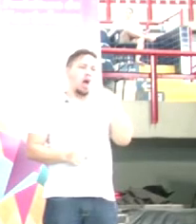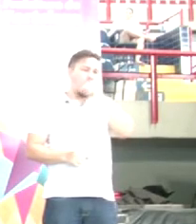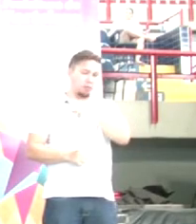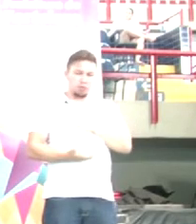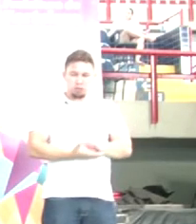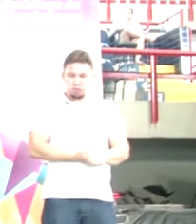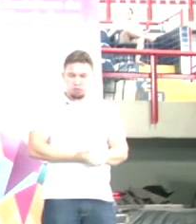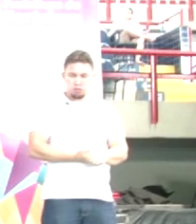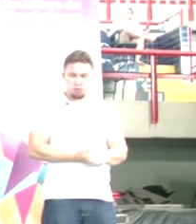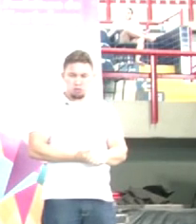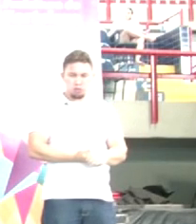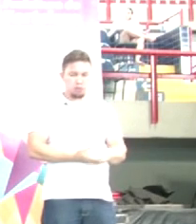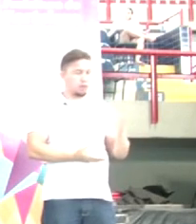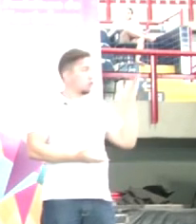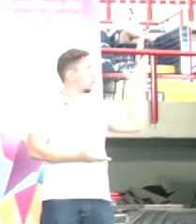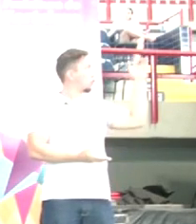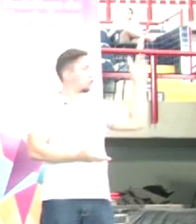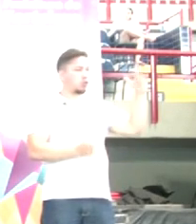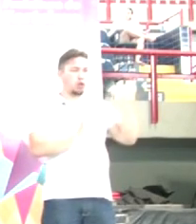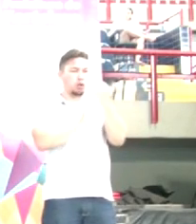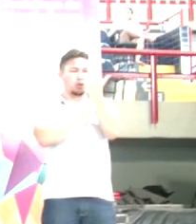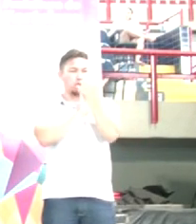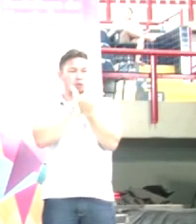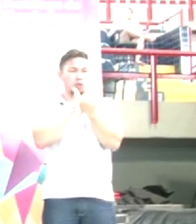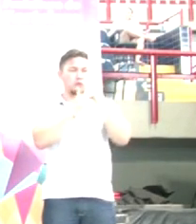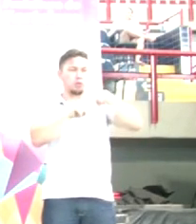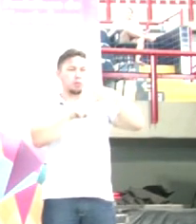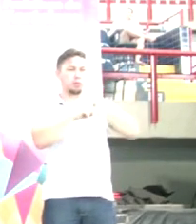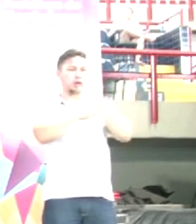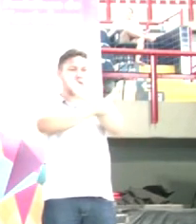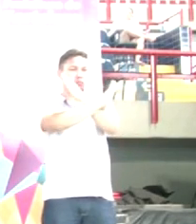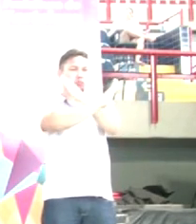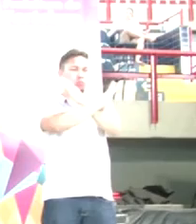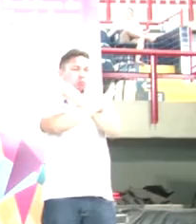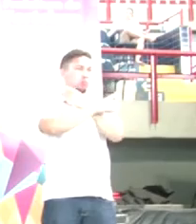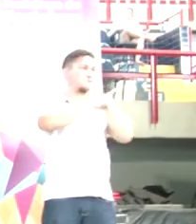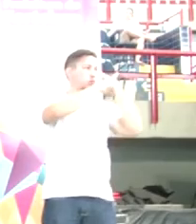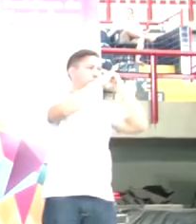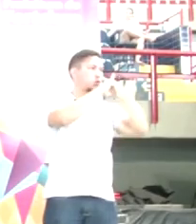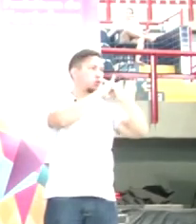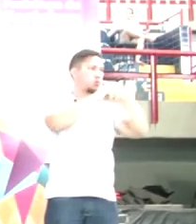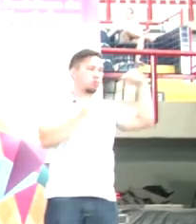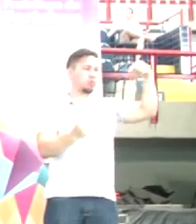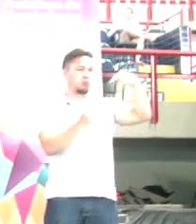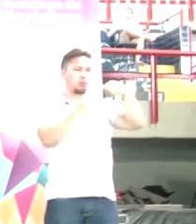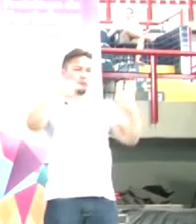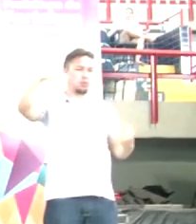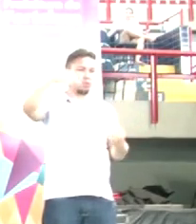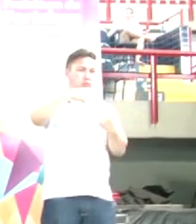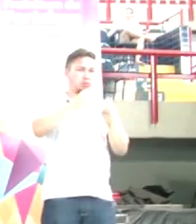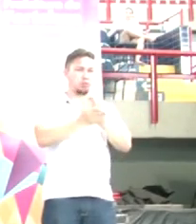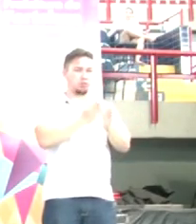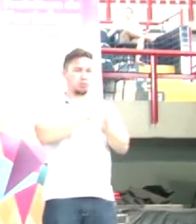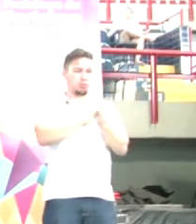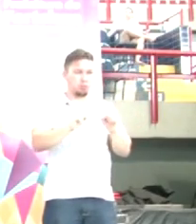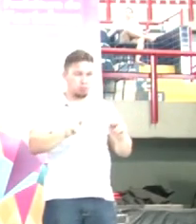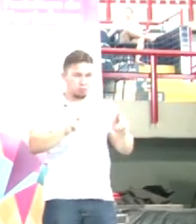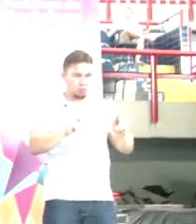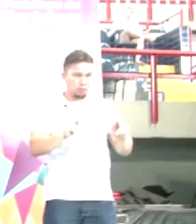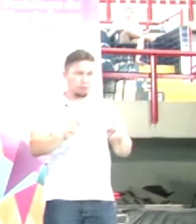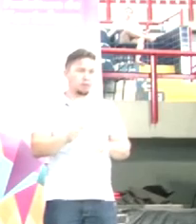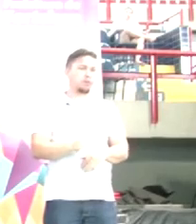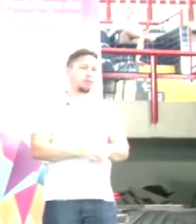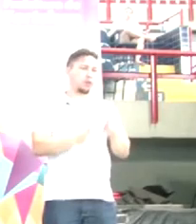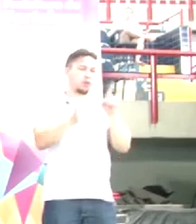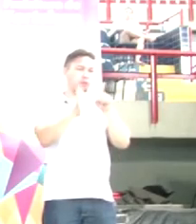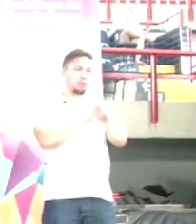eu fiz: uma subtração e uma regra de 3, tá? Então, descomplique isso aí. Então, a primeira